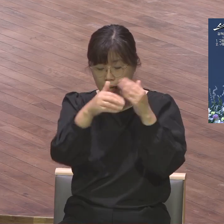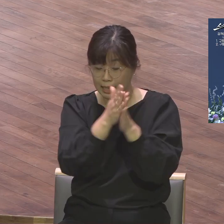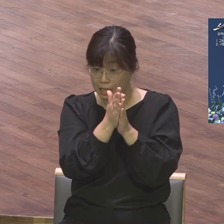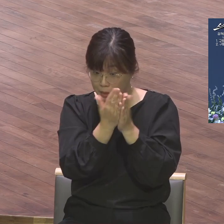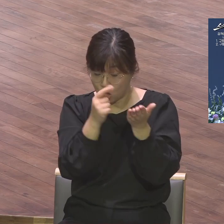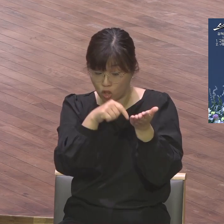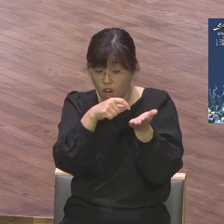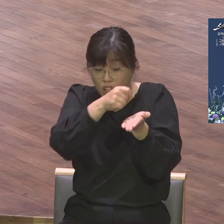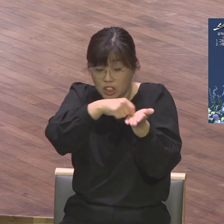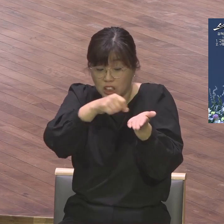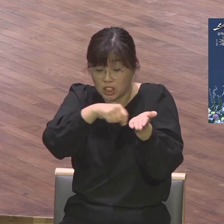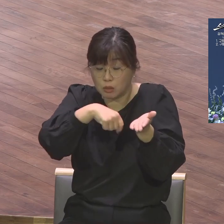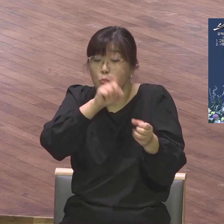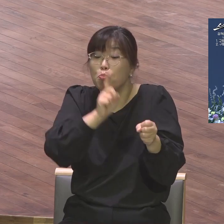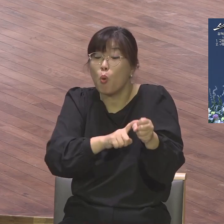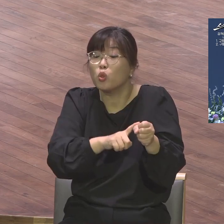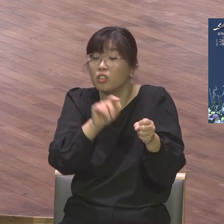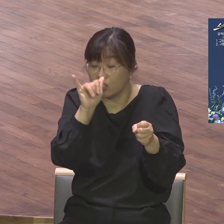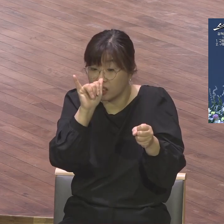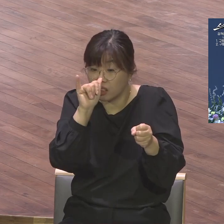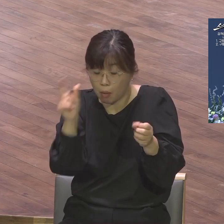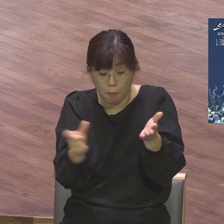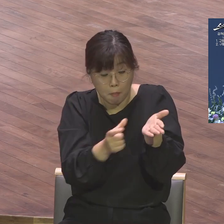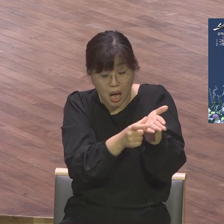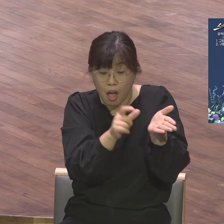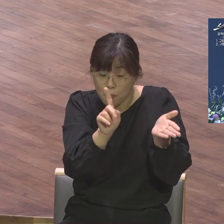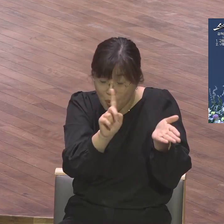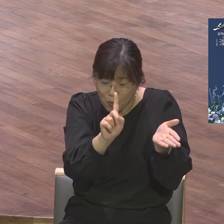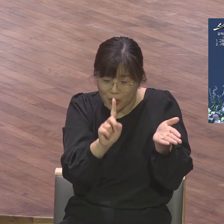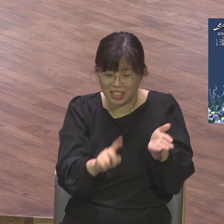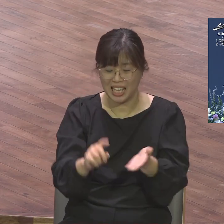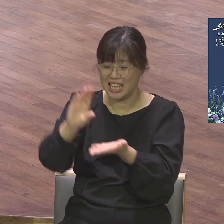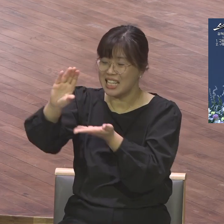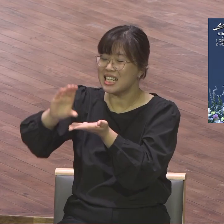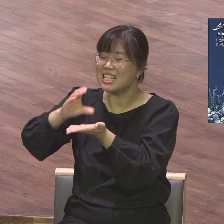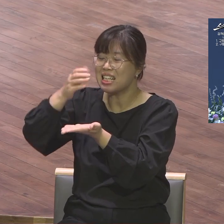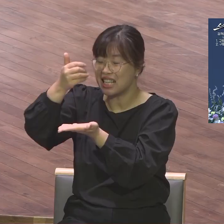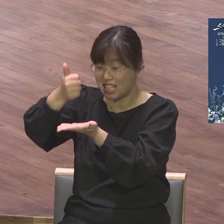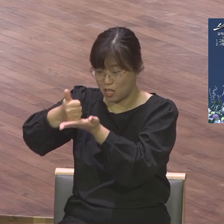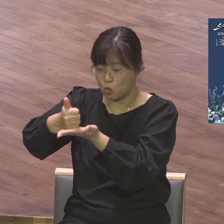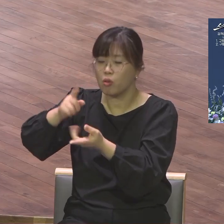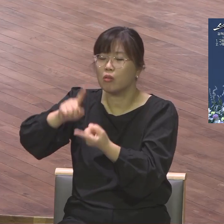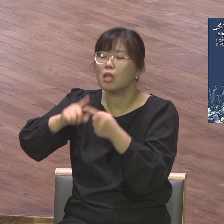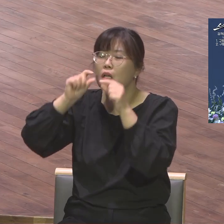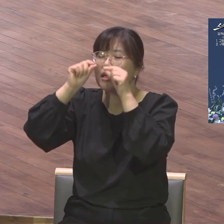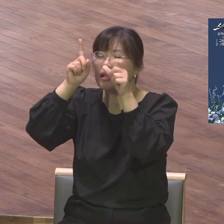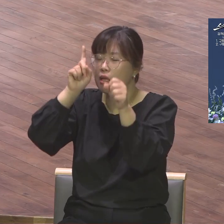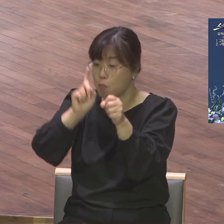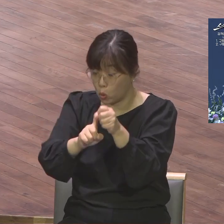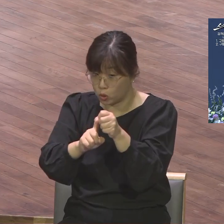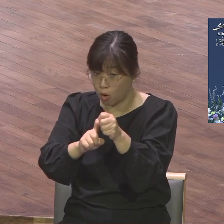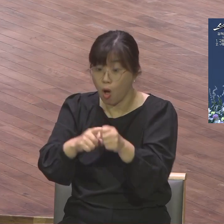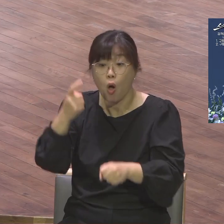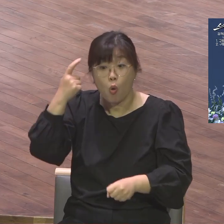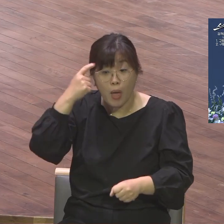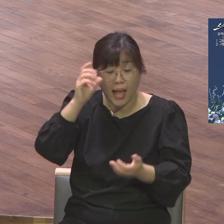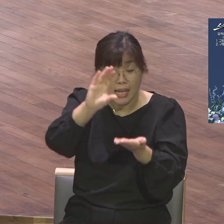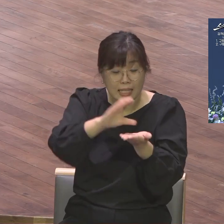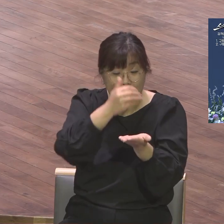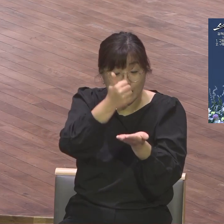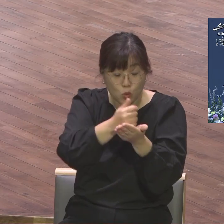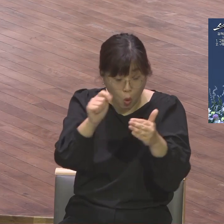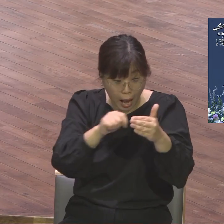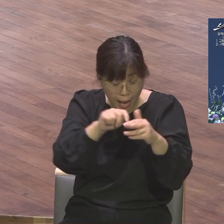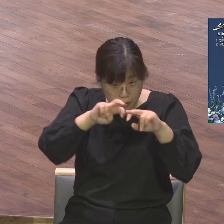하면 그 안에 지혜와 지식의 모든 보화가 감추어져 있다. 그 안에,